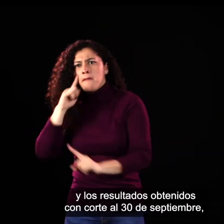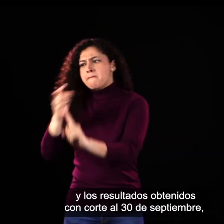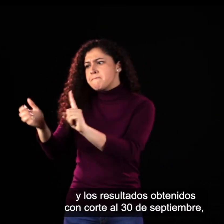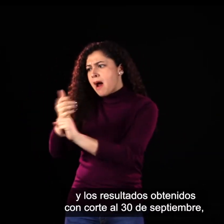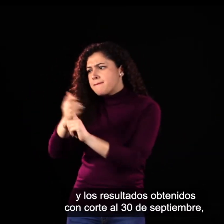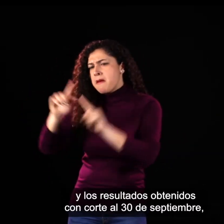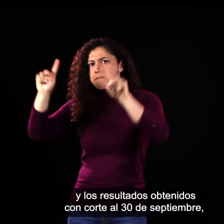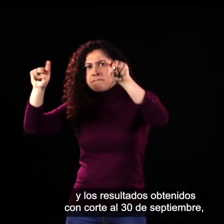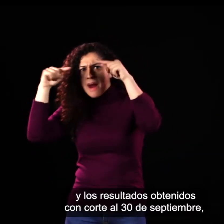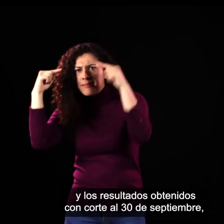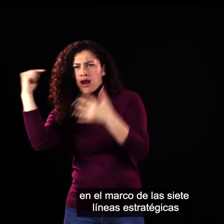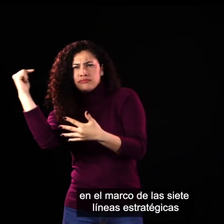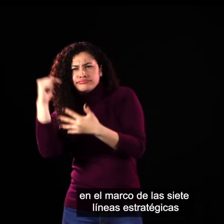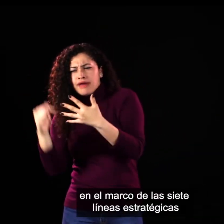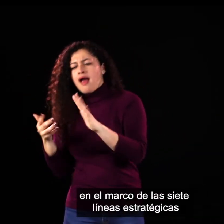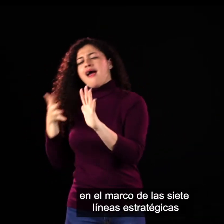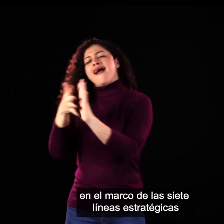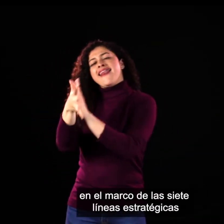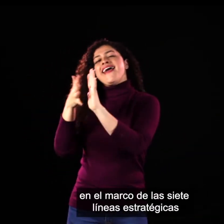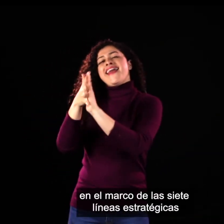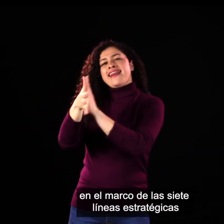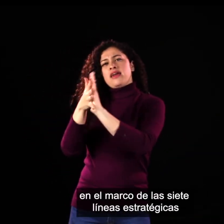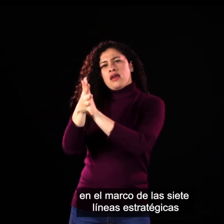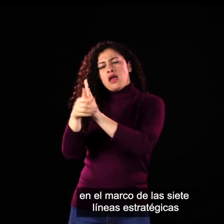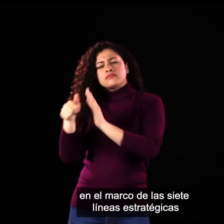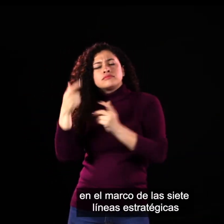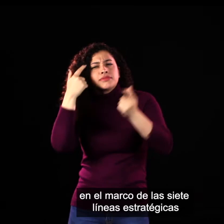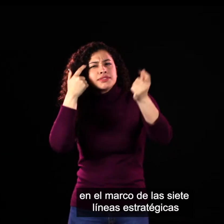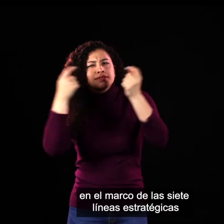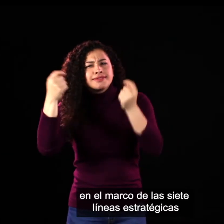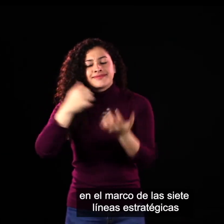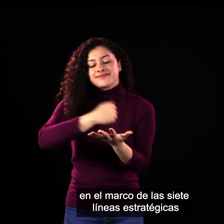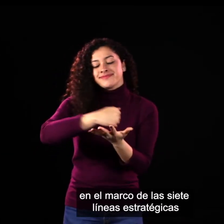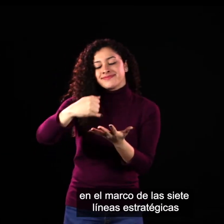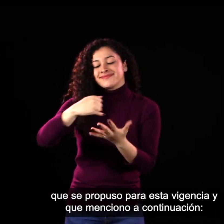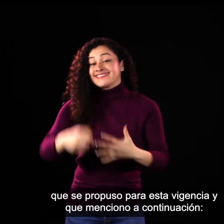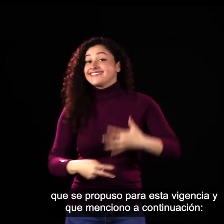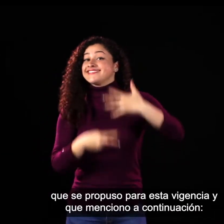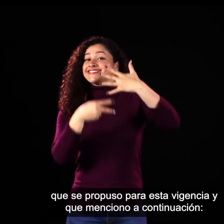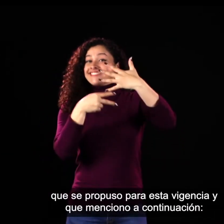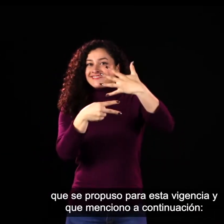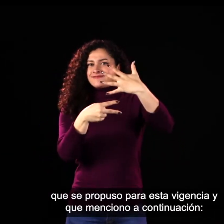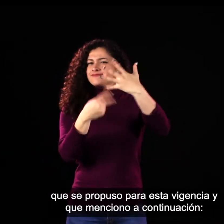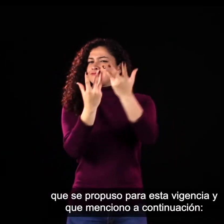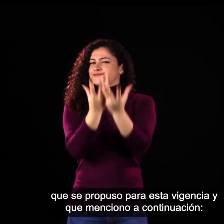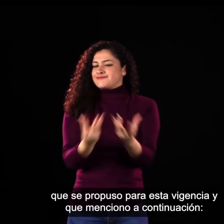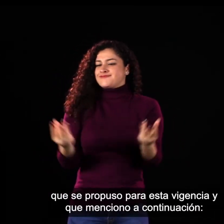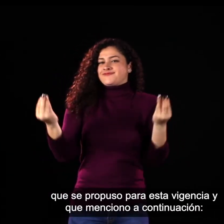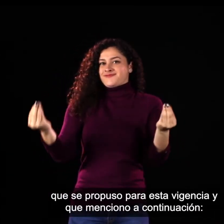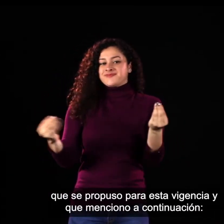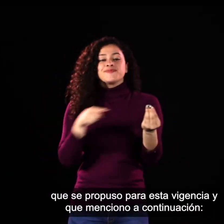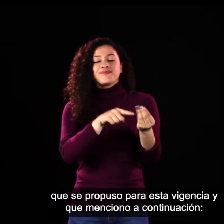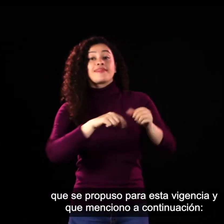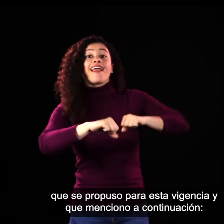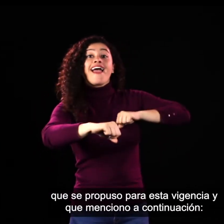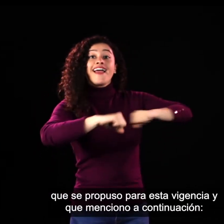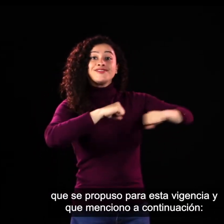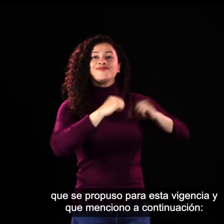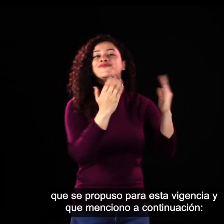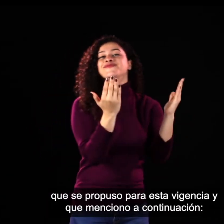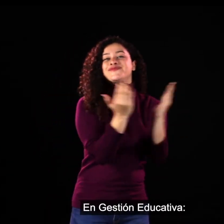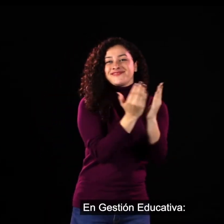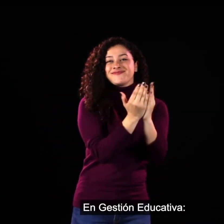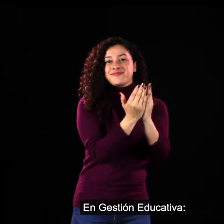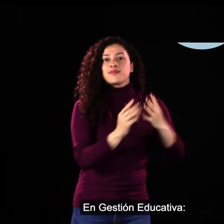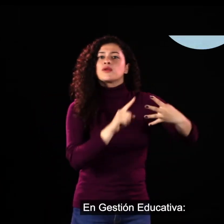de septiembre, en el marco de las 7 líneas estratégicas que se propuso para esta vigencia y que menciono a